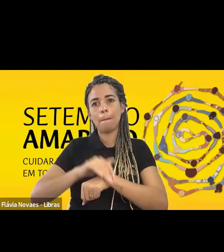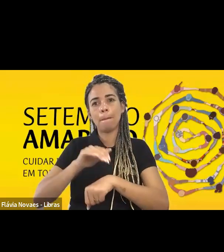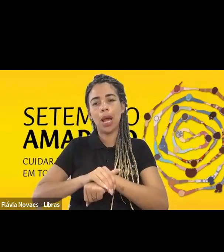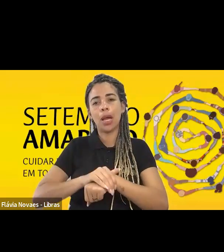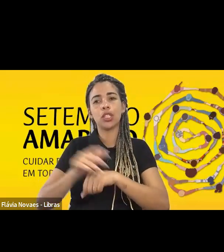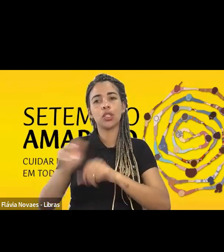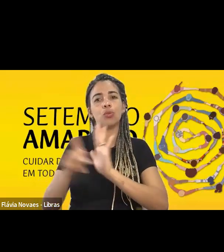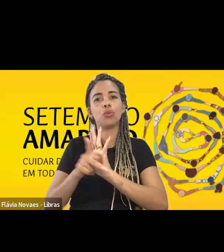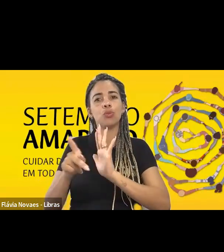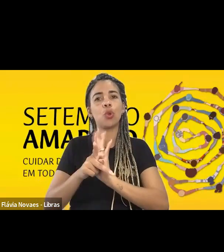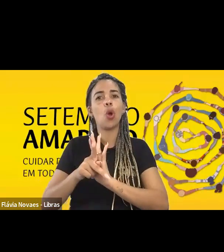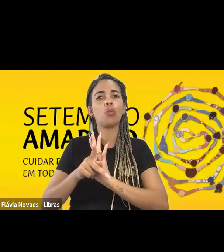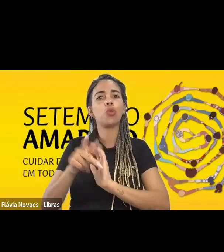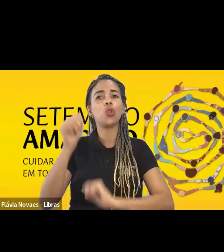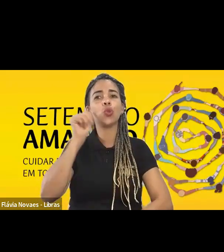Pereira Repouso.